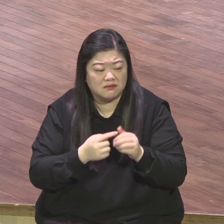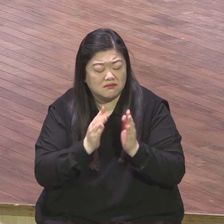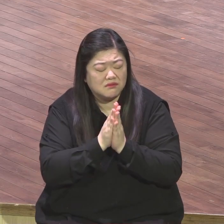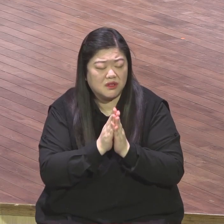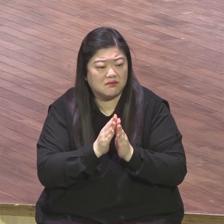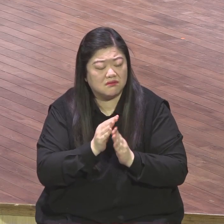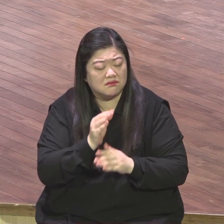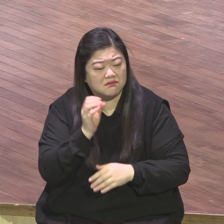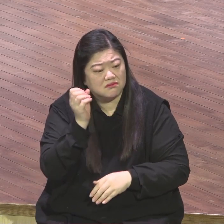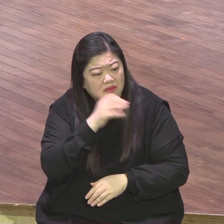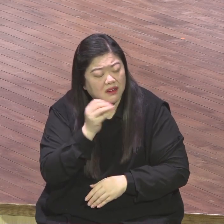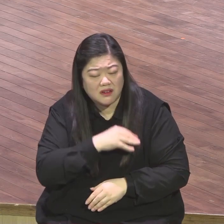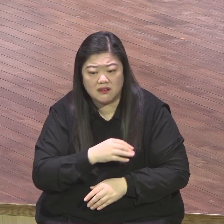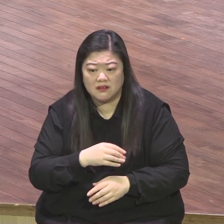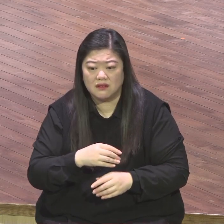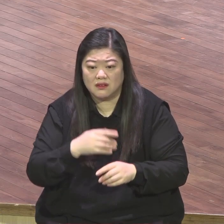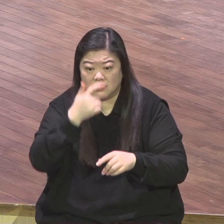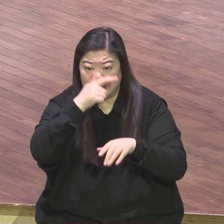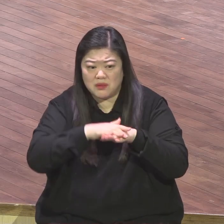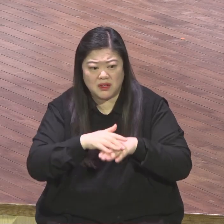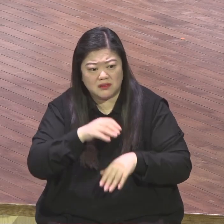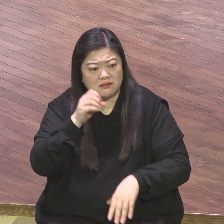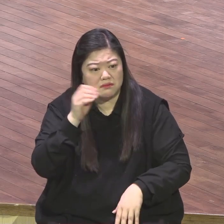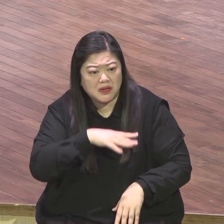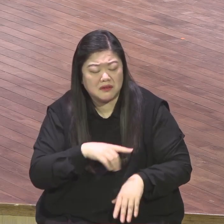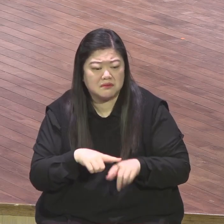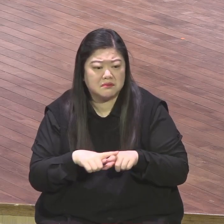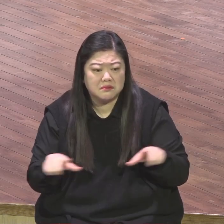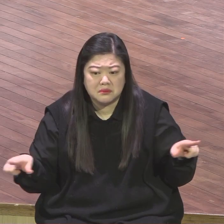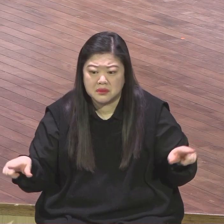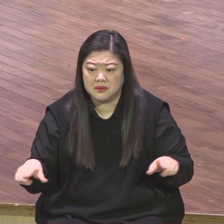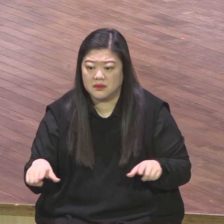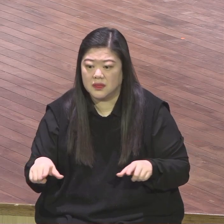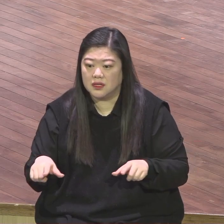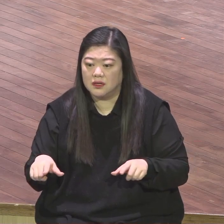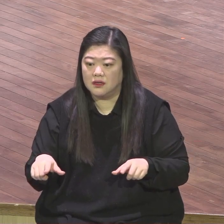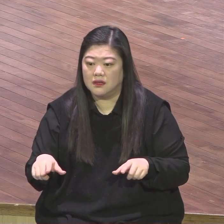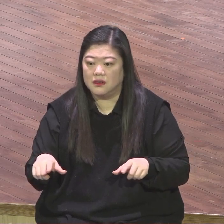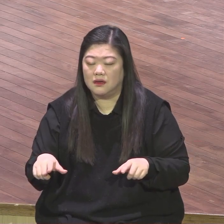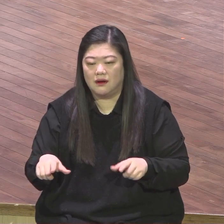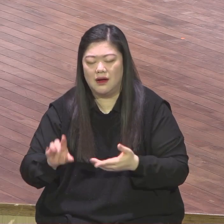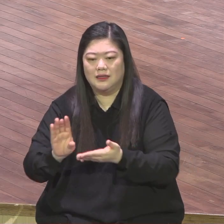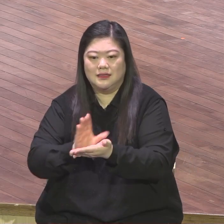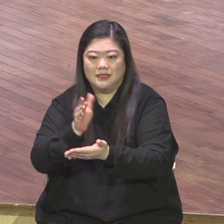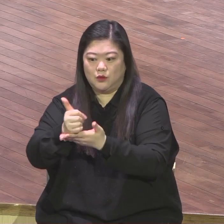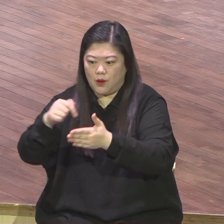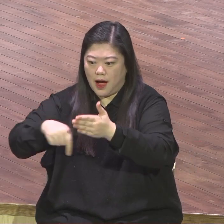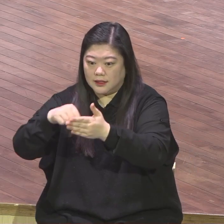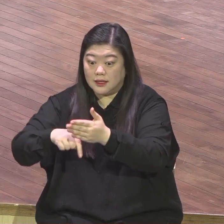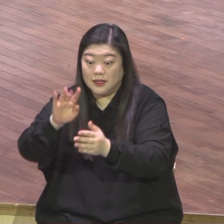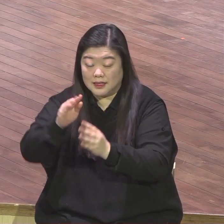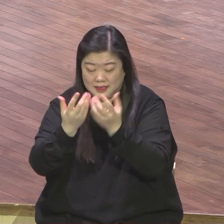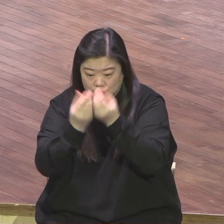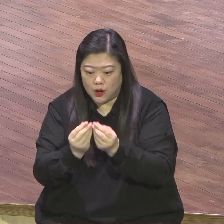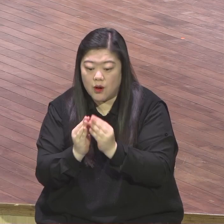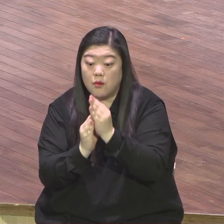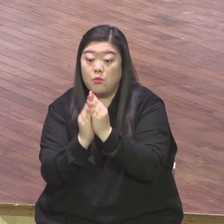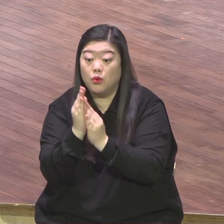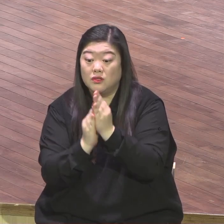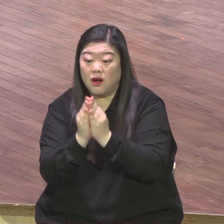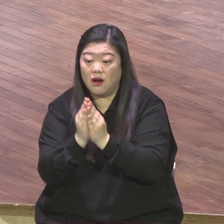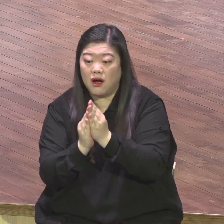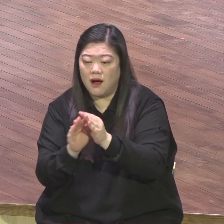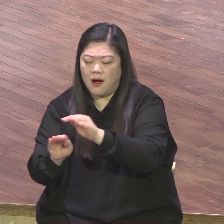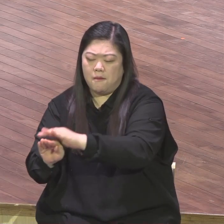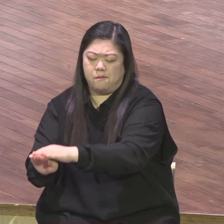막연하게 종교생활을 막연하게 하지요. 그리스도 안에 감춰져 있어 보석은 감춰지는 겁니다.